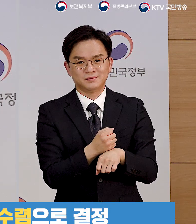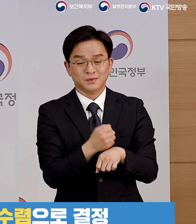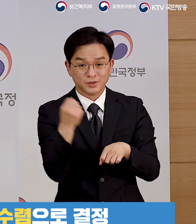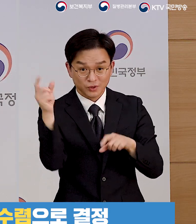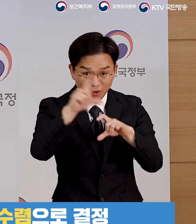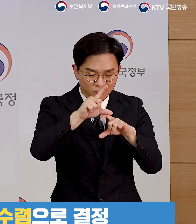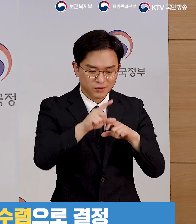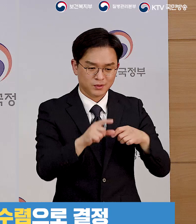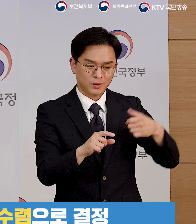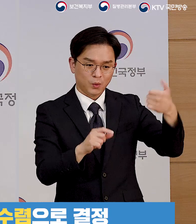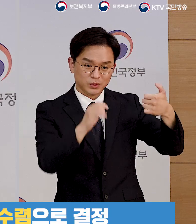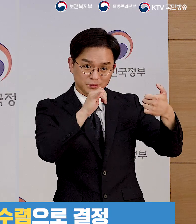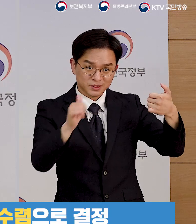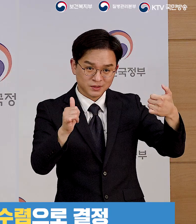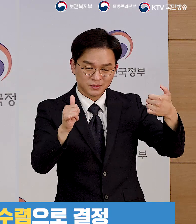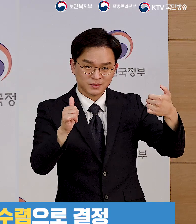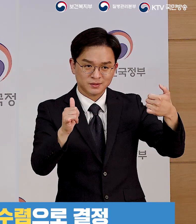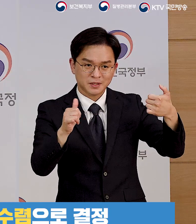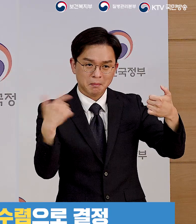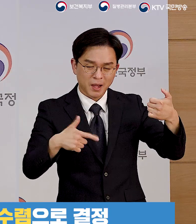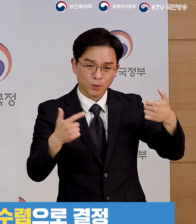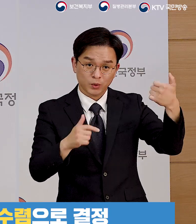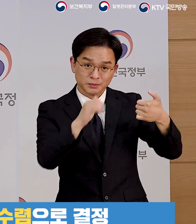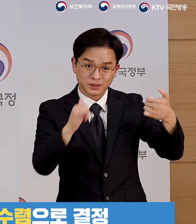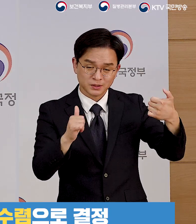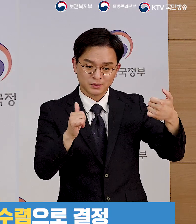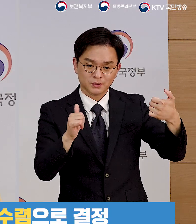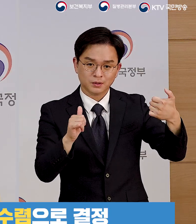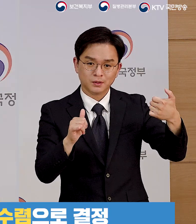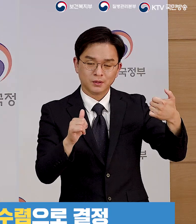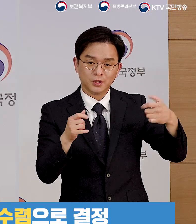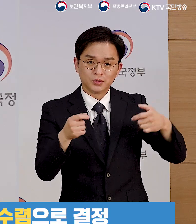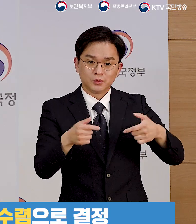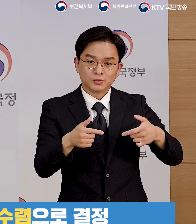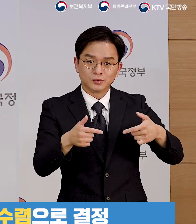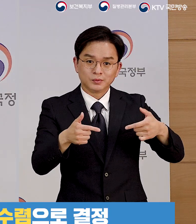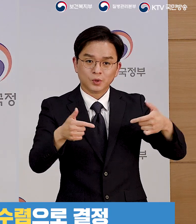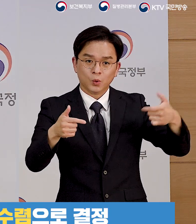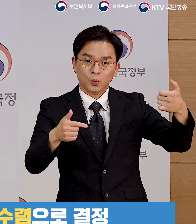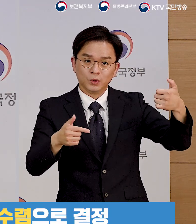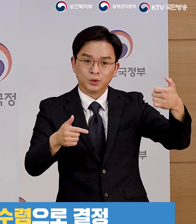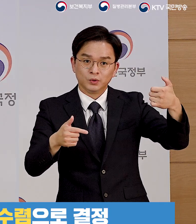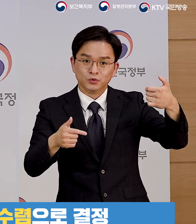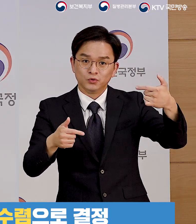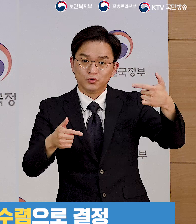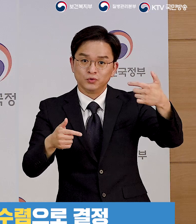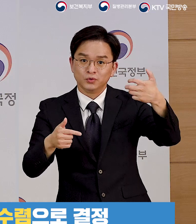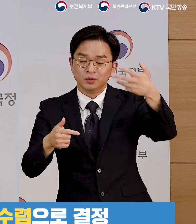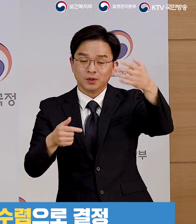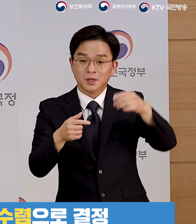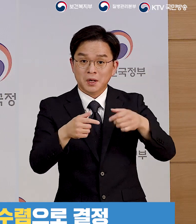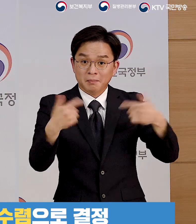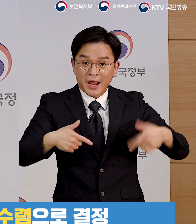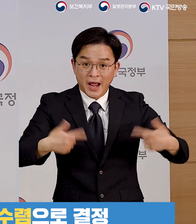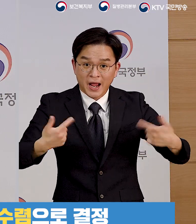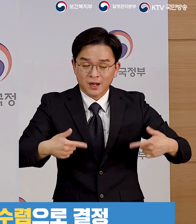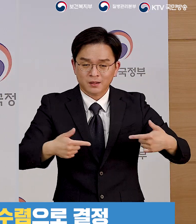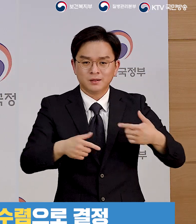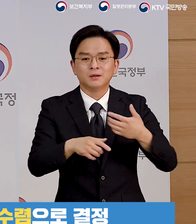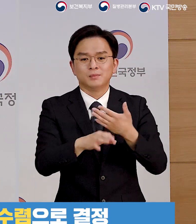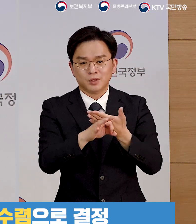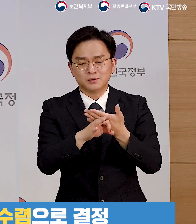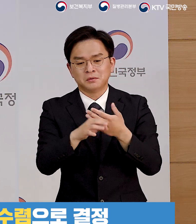것이 지속적으로 이어지면서 상승세를 보일 때, 그럴 때는 좀 더 신속하게 2단계로 이행할 수 있을 것입니다.